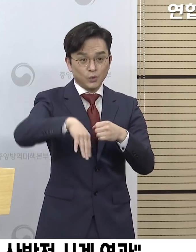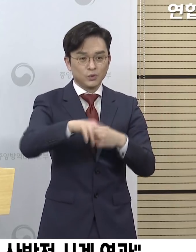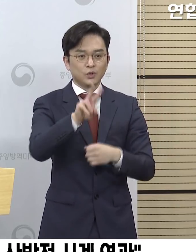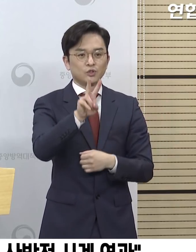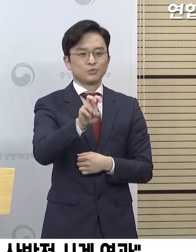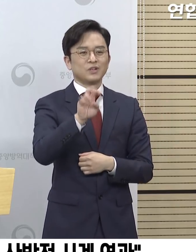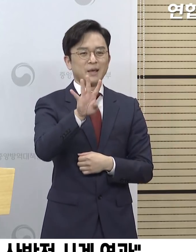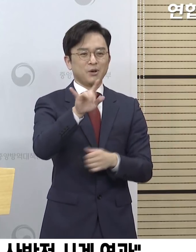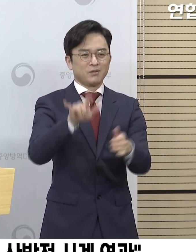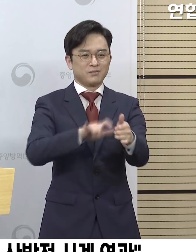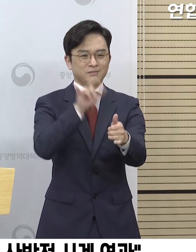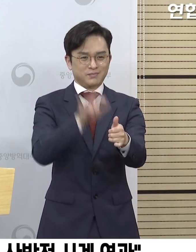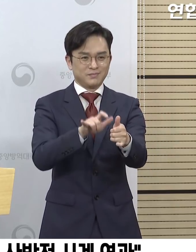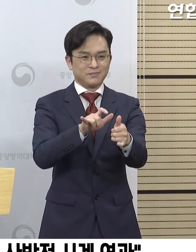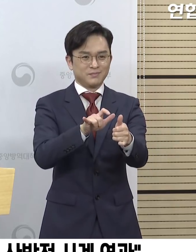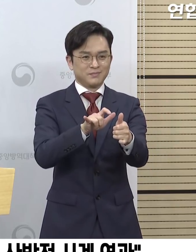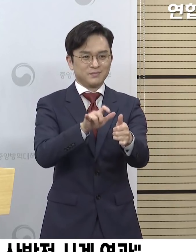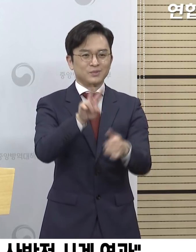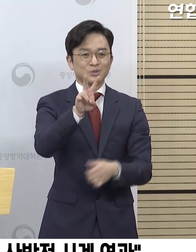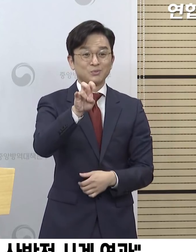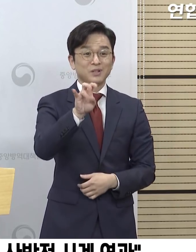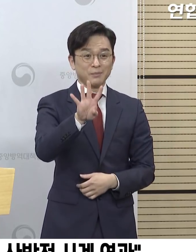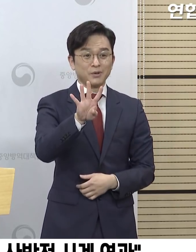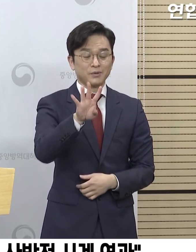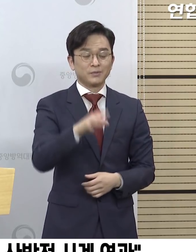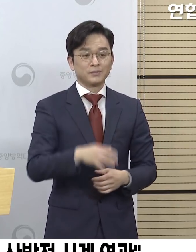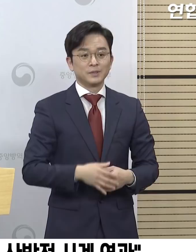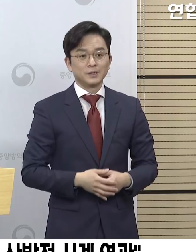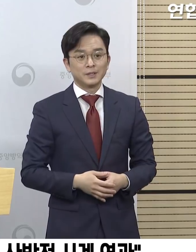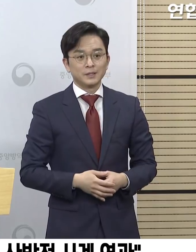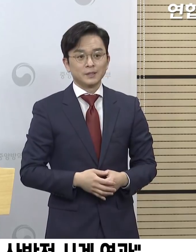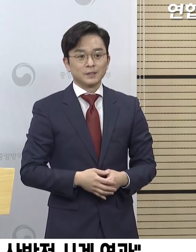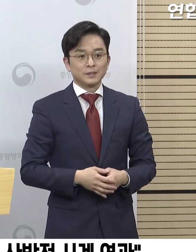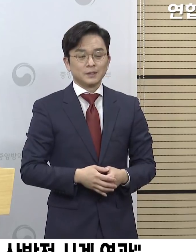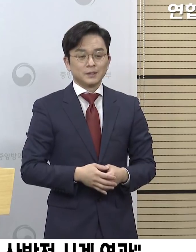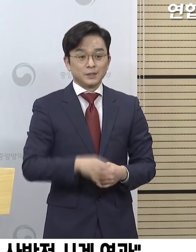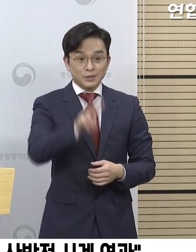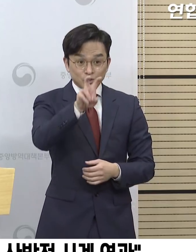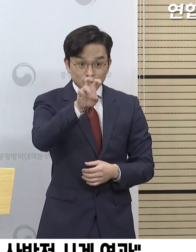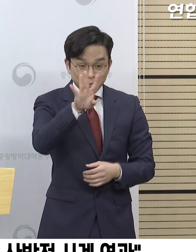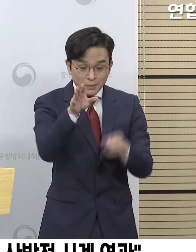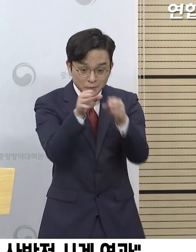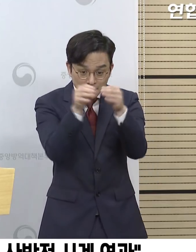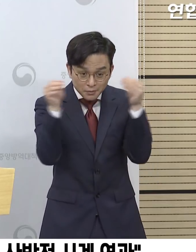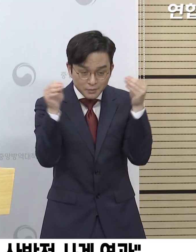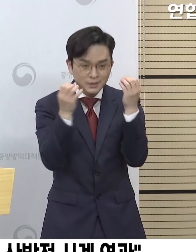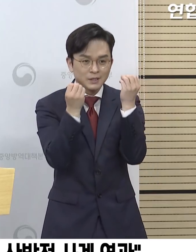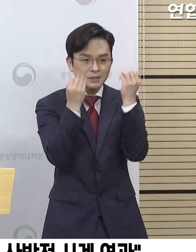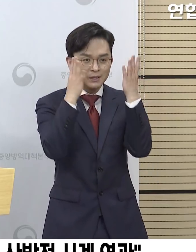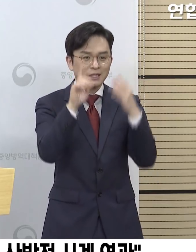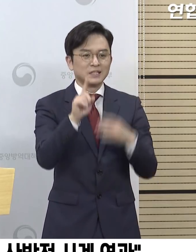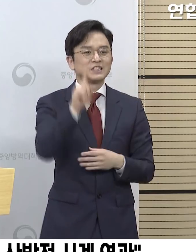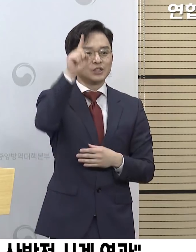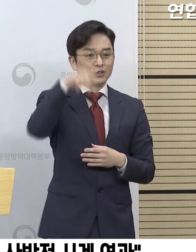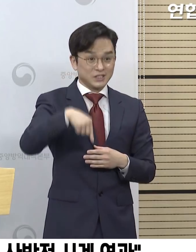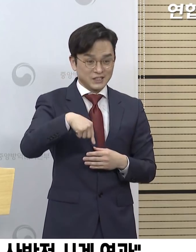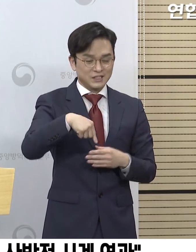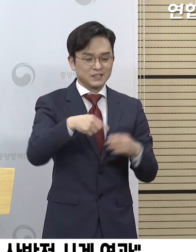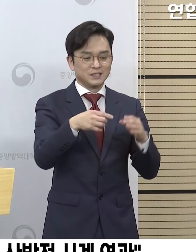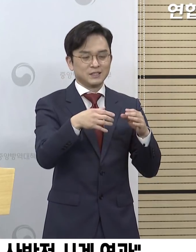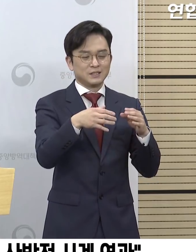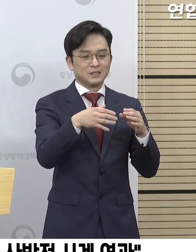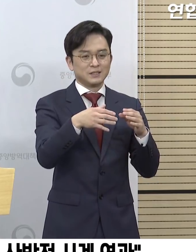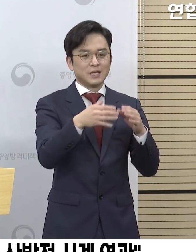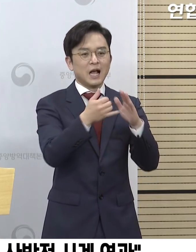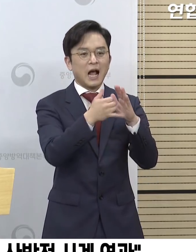24명의 신규 환자가 발생했습니다. 주로 그 신천지 교인들의 그 확진자 접촉자 가족에 대한